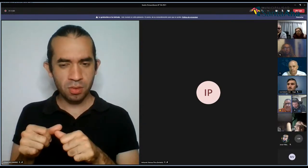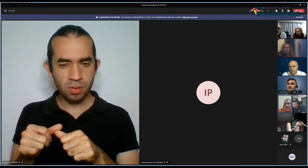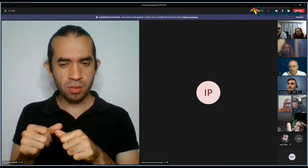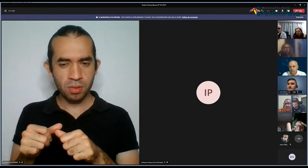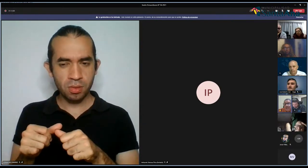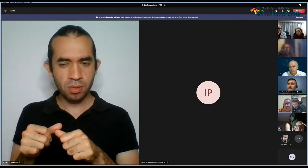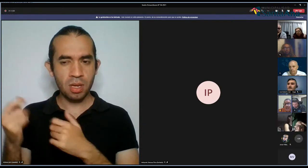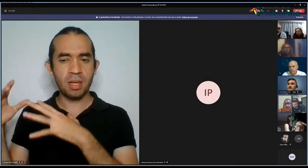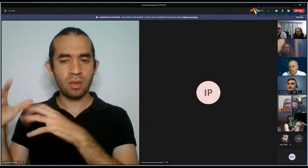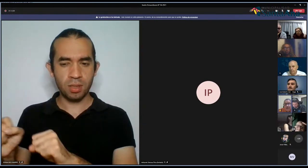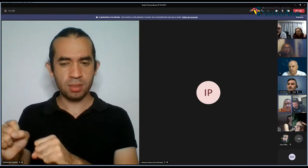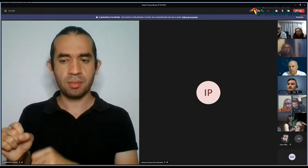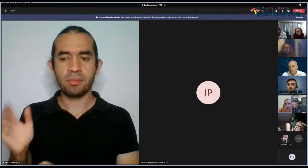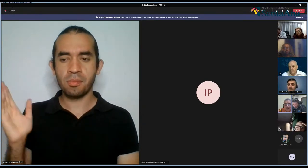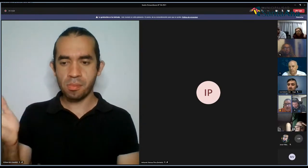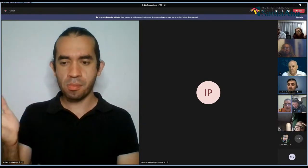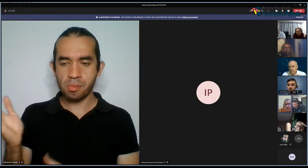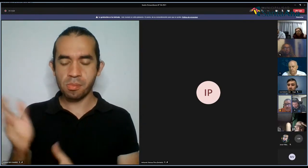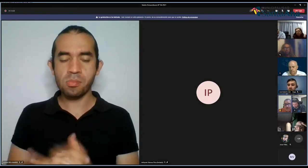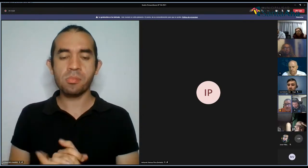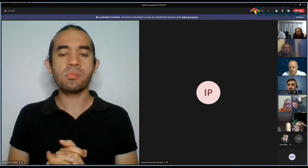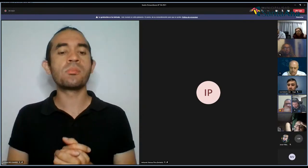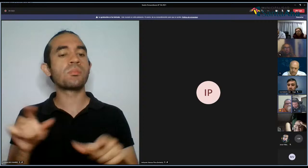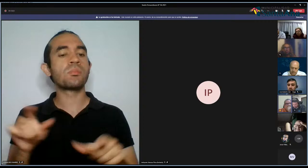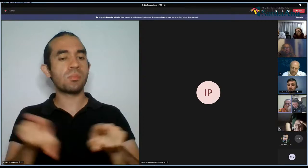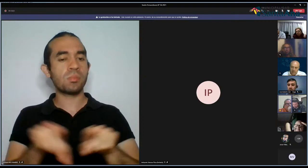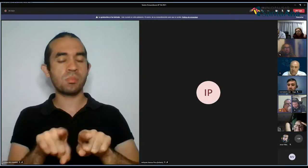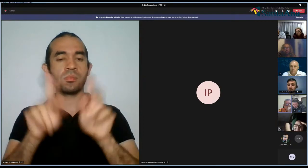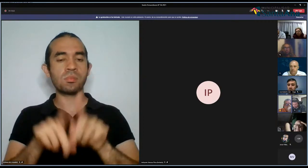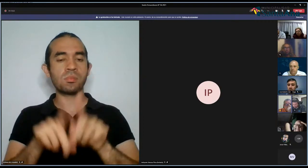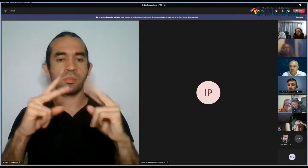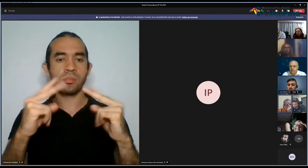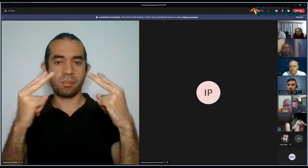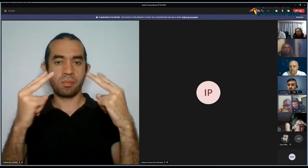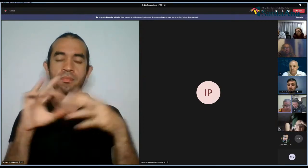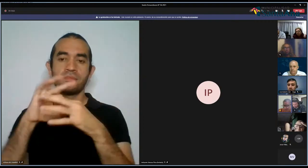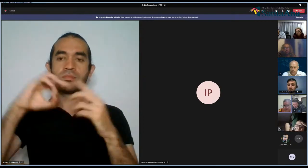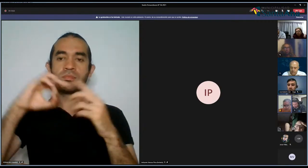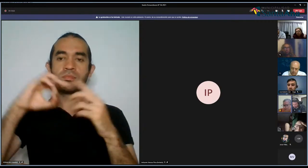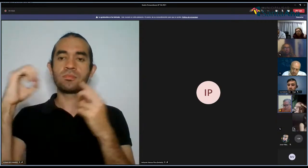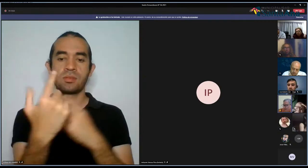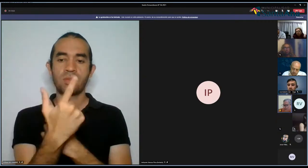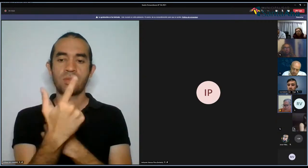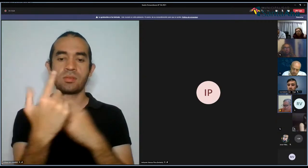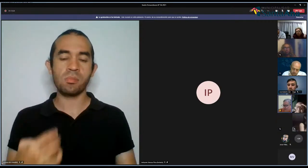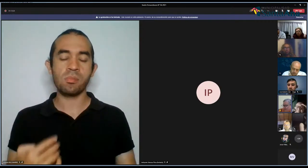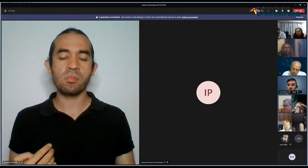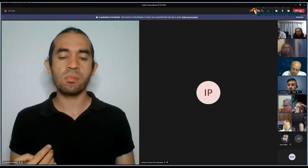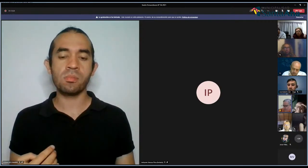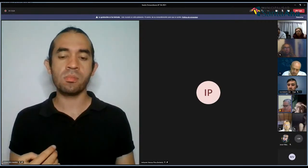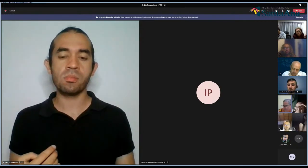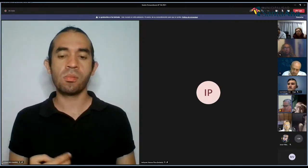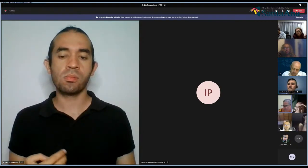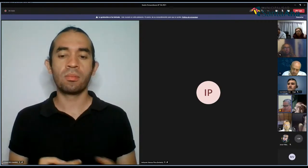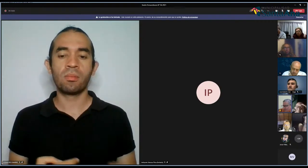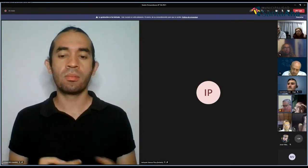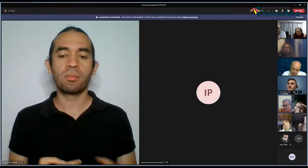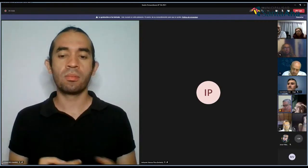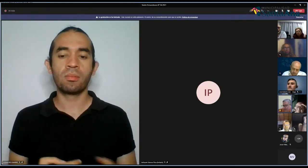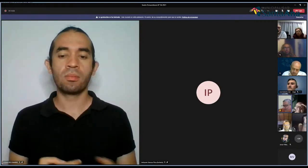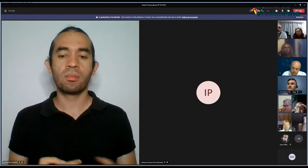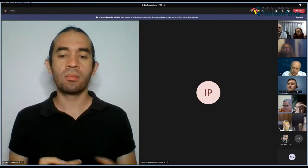audiencia igual a las personas que nos están siguiendo por las redes sociales bueno esto es un tema bien